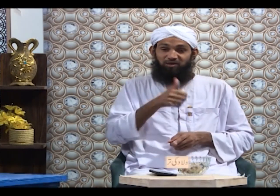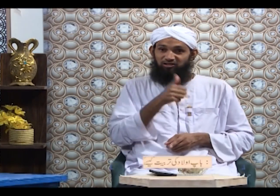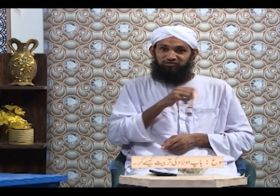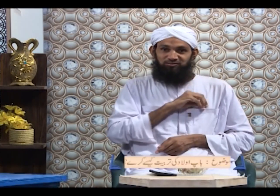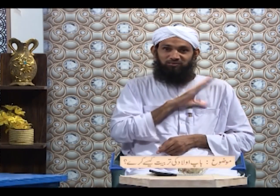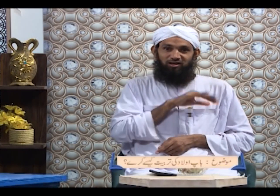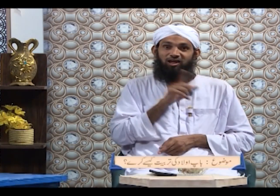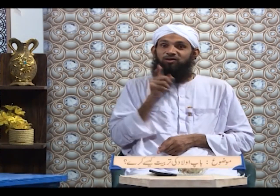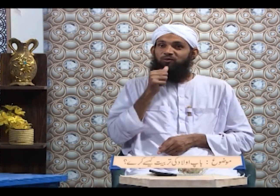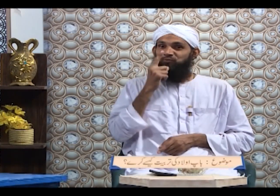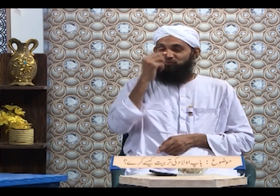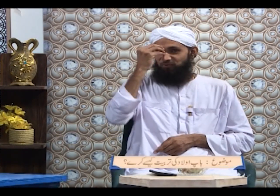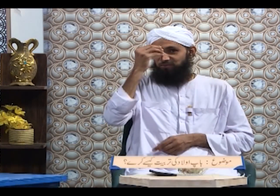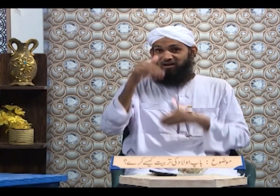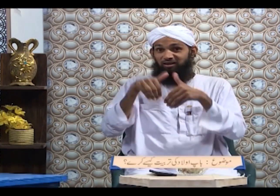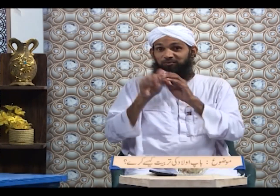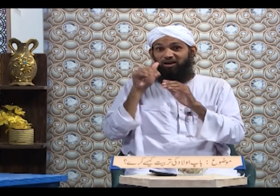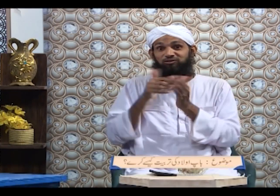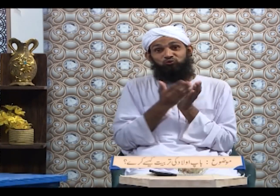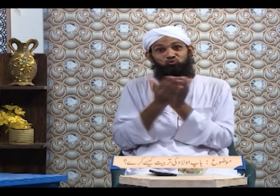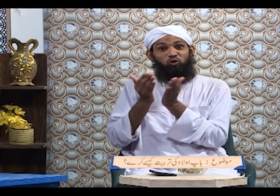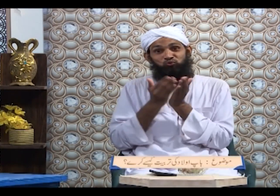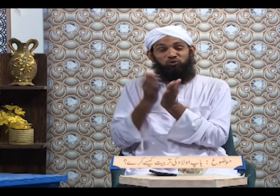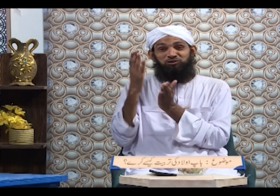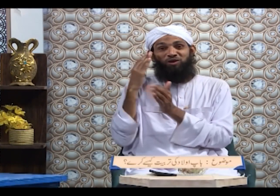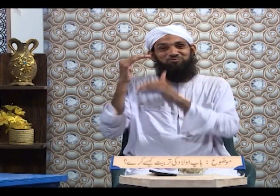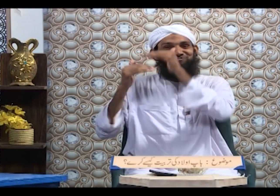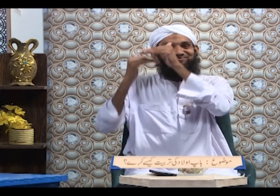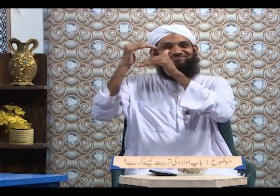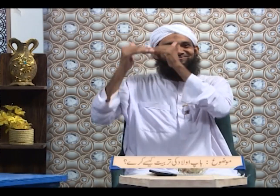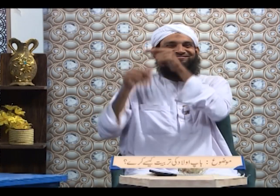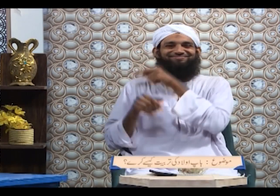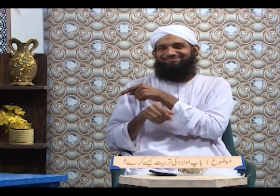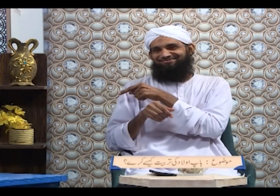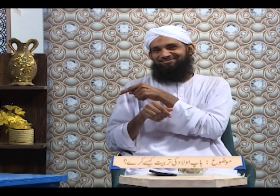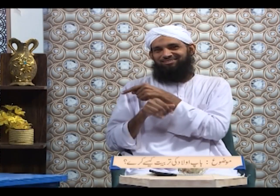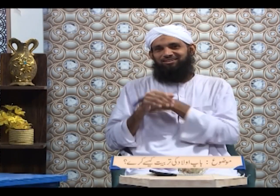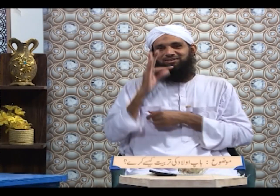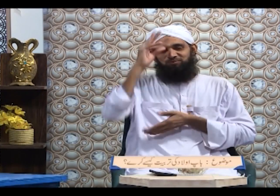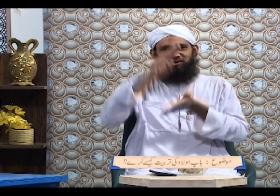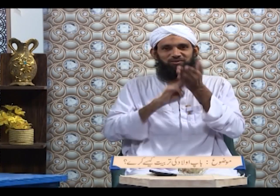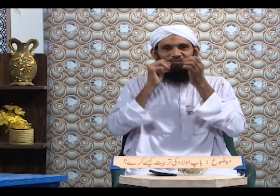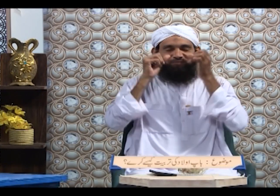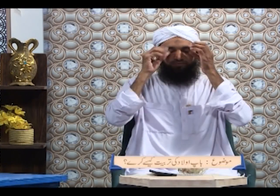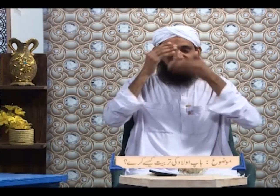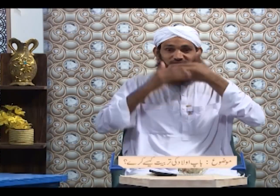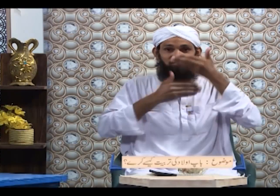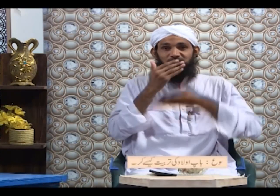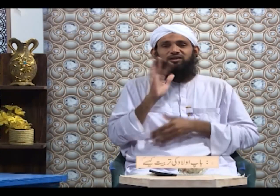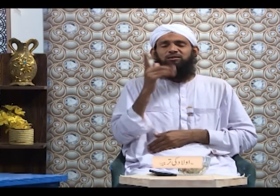مصطفیٰ صلی اللہ تعالی علیہ وآلہ وصحبہ وسلم ہے جب آدمی کا انتقال ہو جاتا ہے تو 3 اعمال کے علاوہ